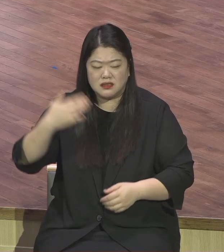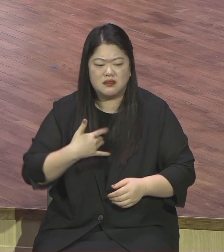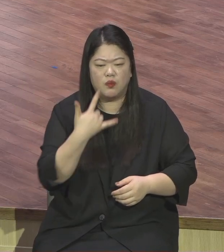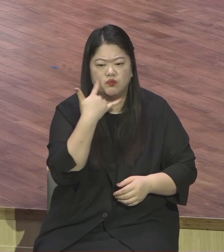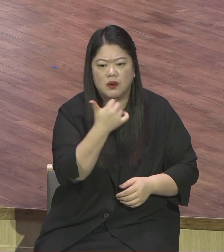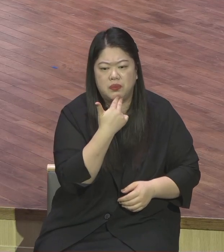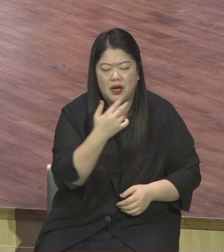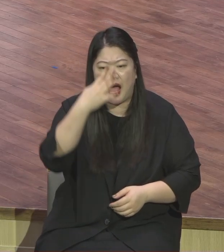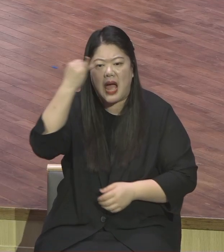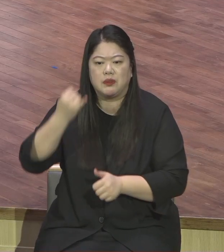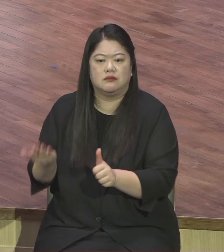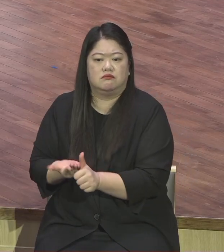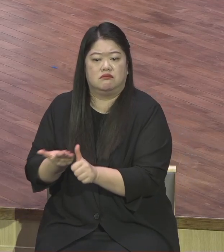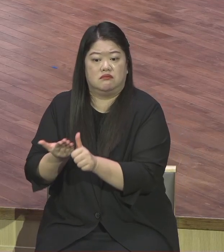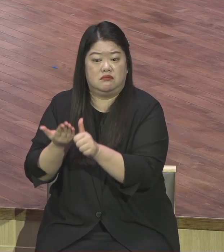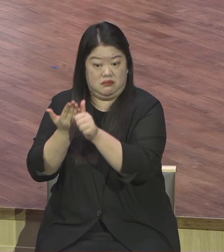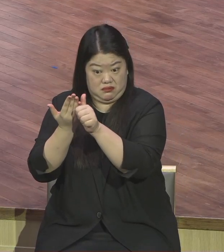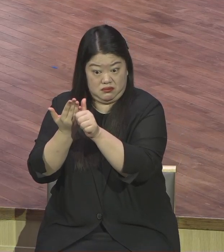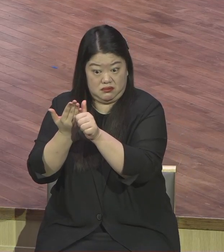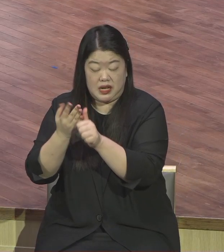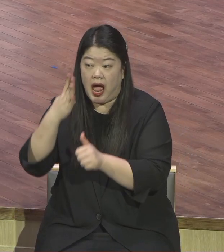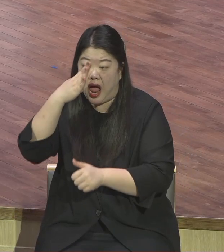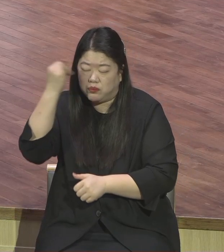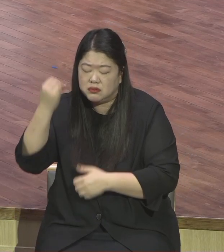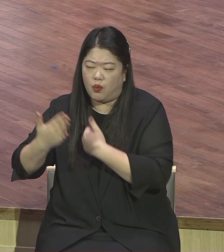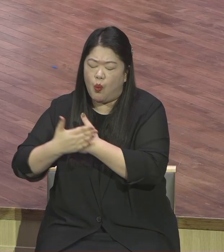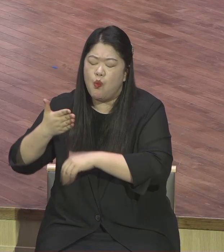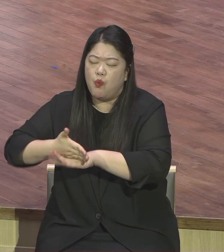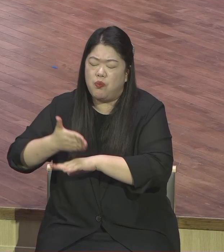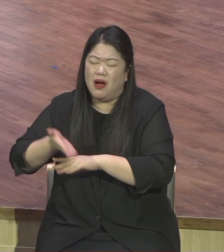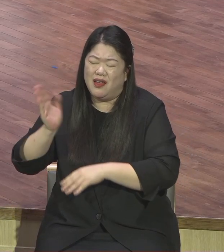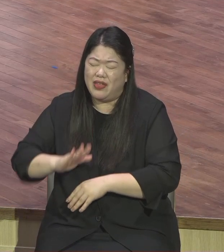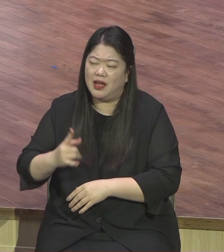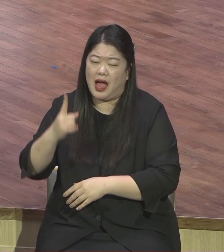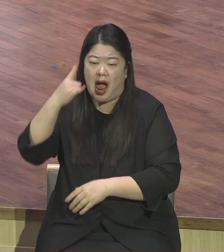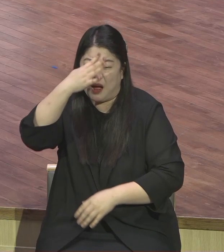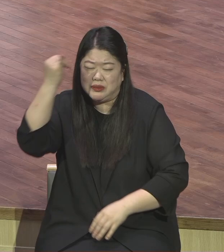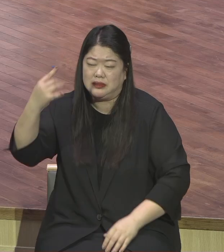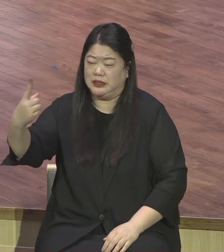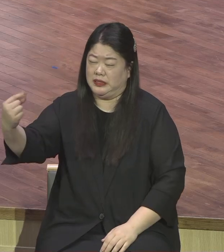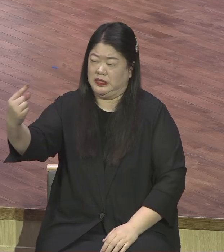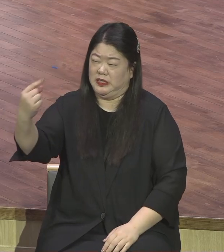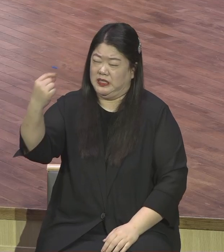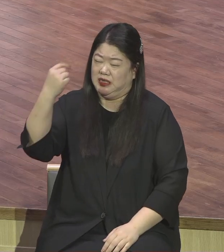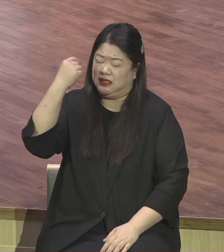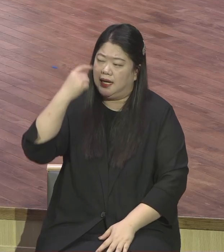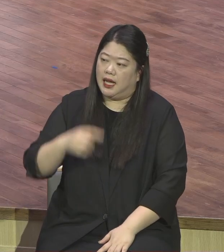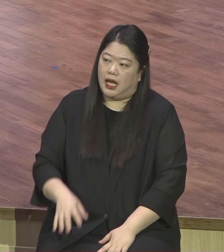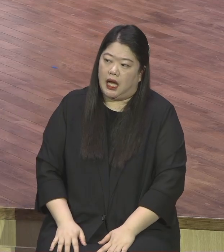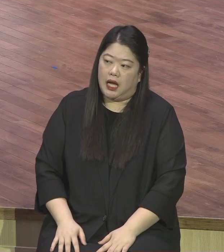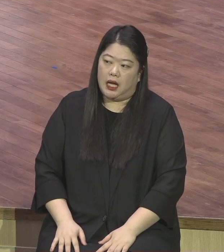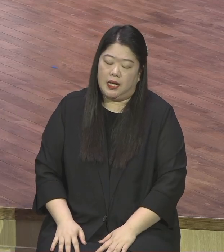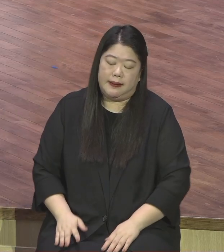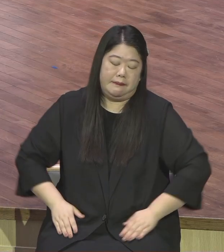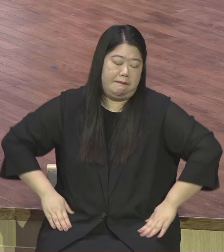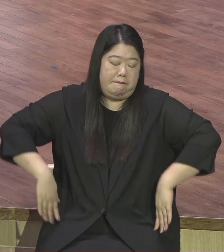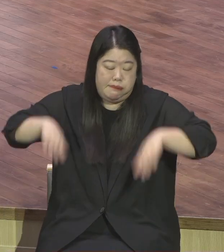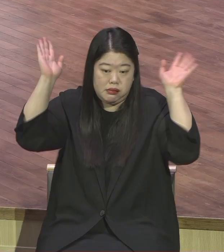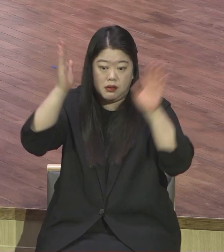친할머니를 심부름 시키고 잔소리한다고 칼로 두 형제가 찔러 죽였다.